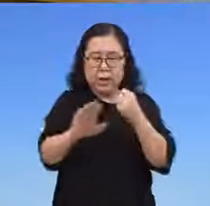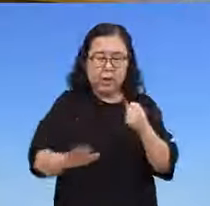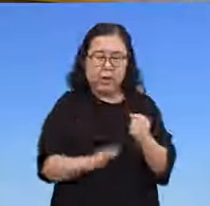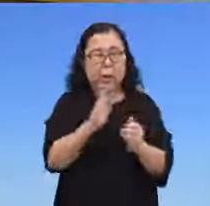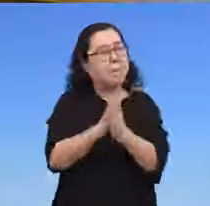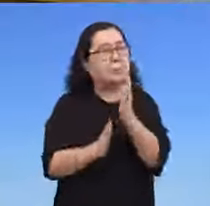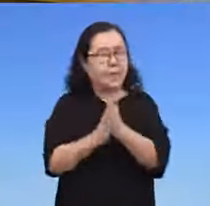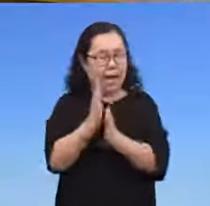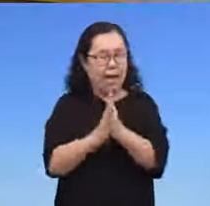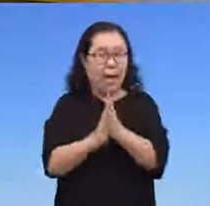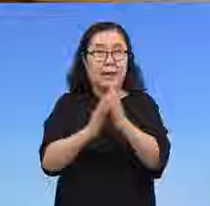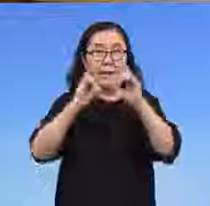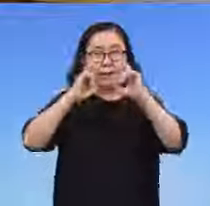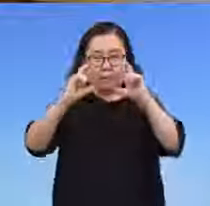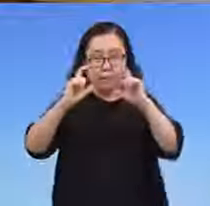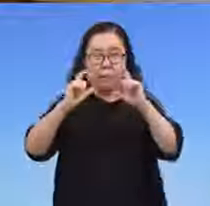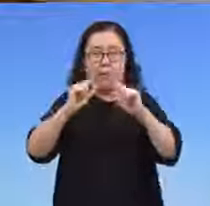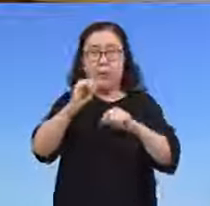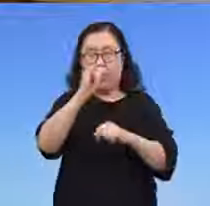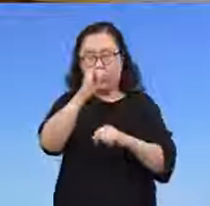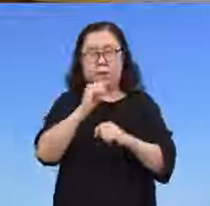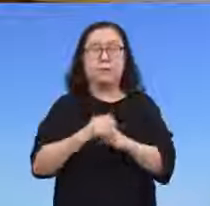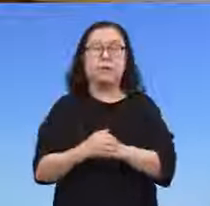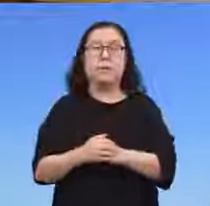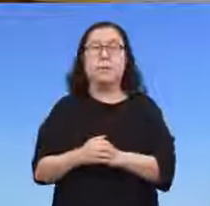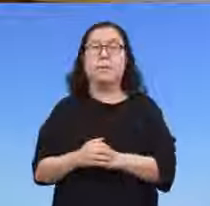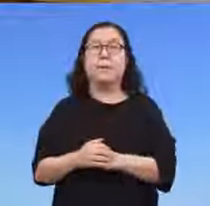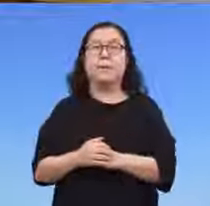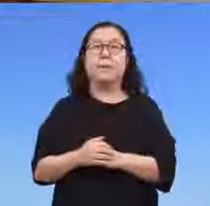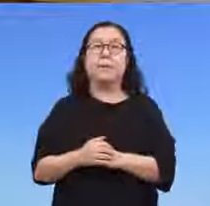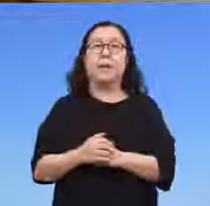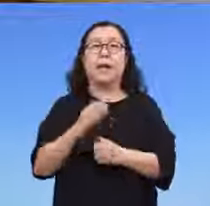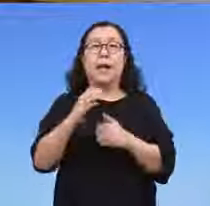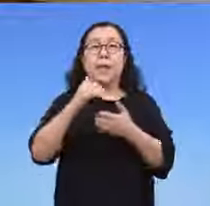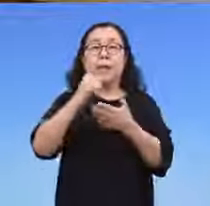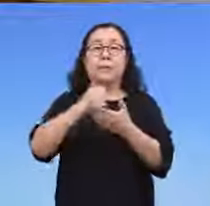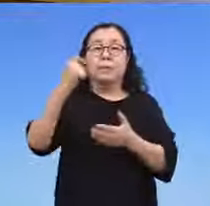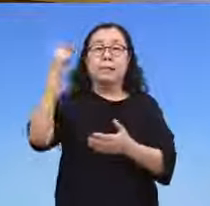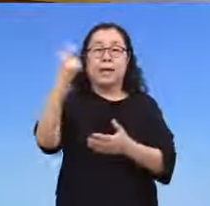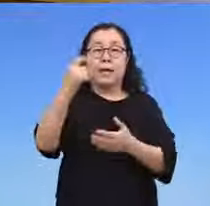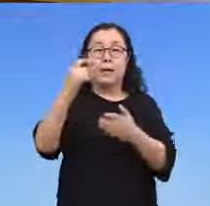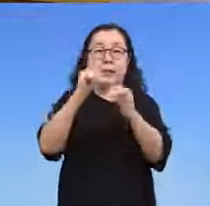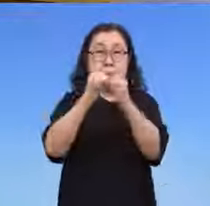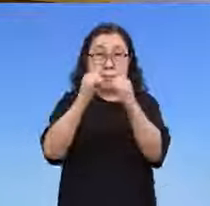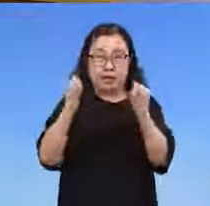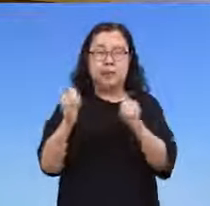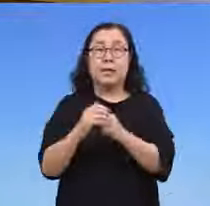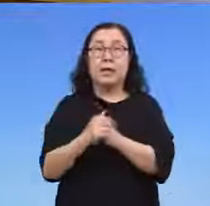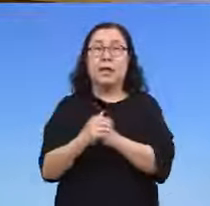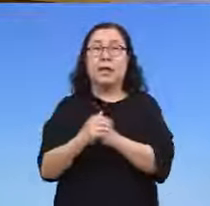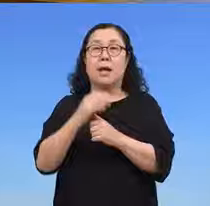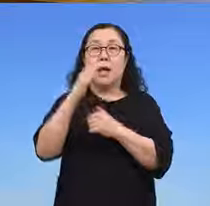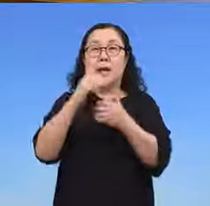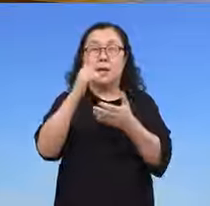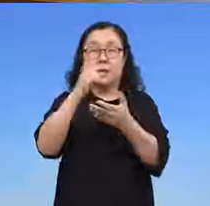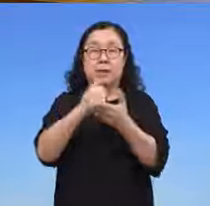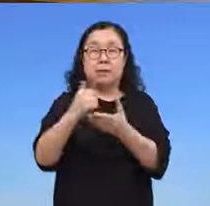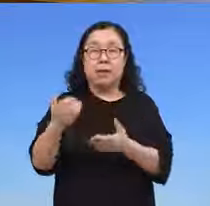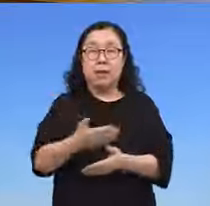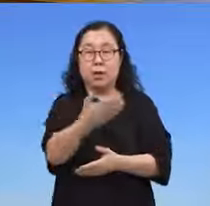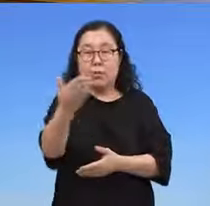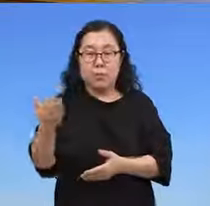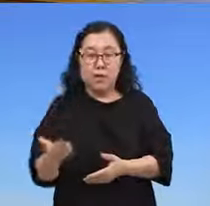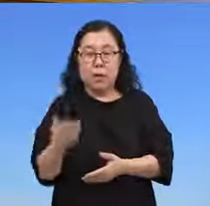거 아닙니까? 이 10절을 메시지 성경으로 보니까 이렇게 번역을 합니다. 하나님은 강하신 분입니다.